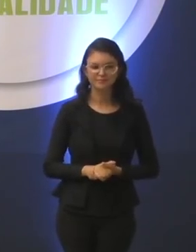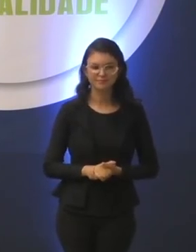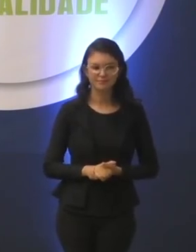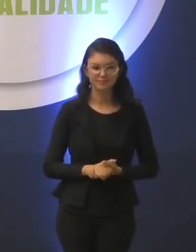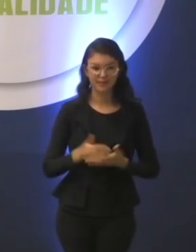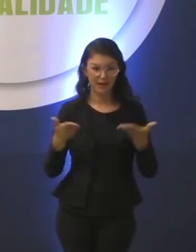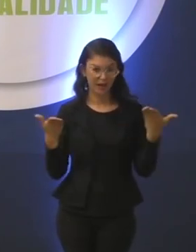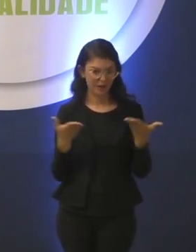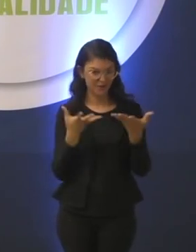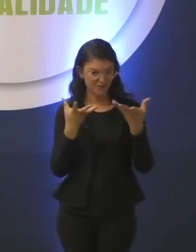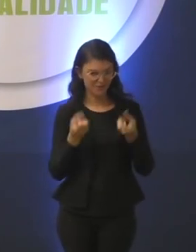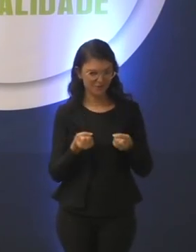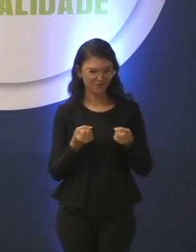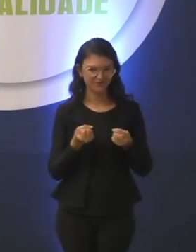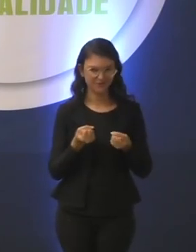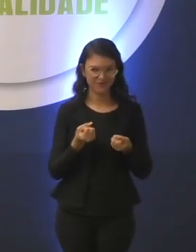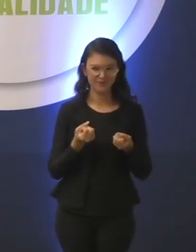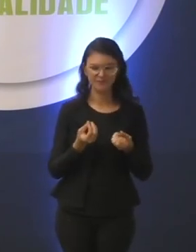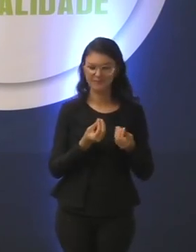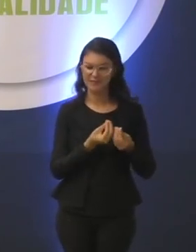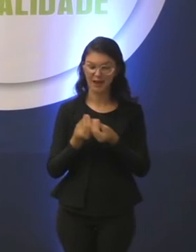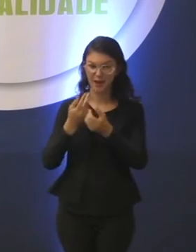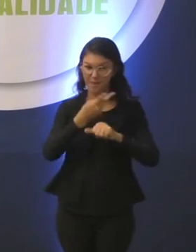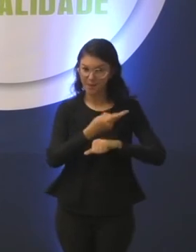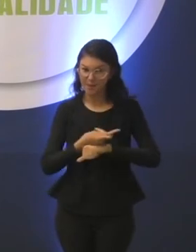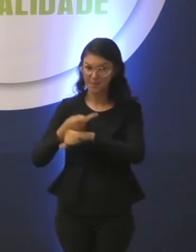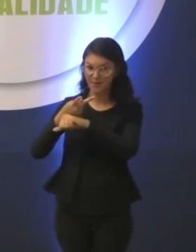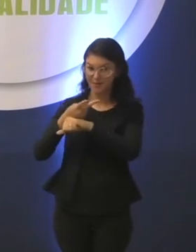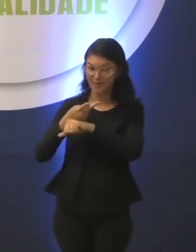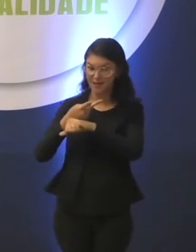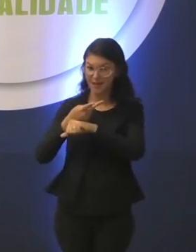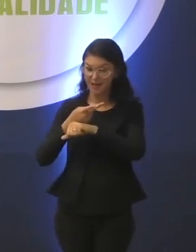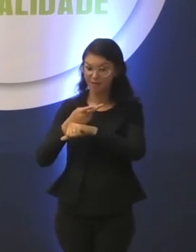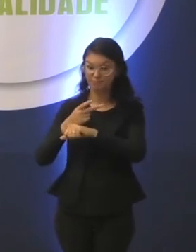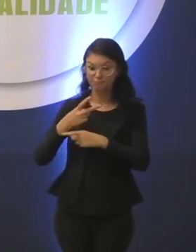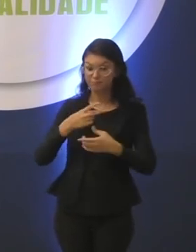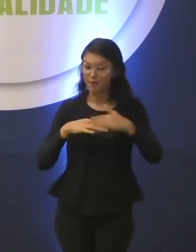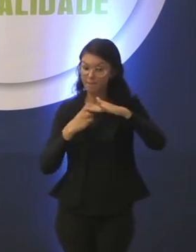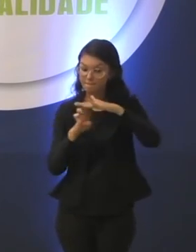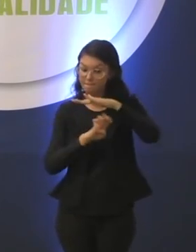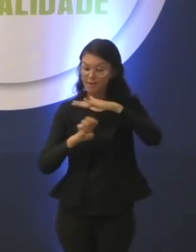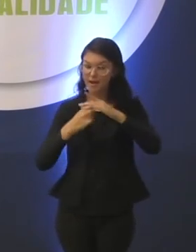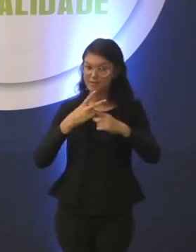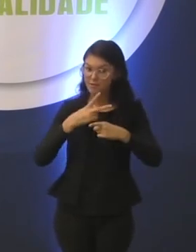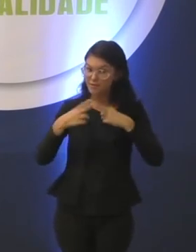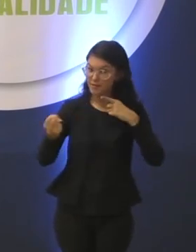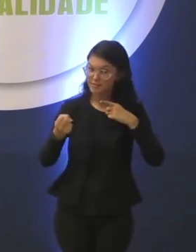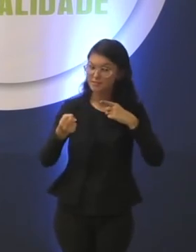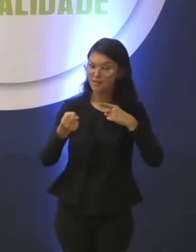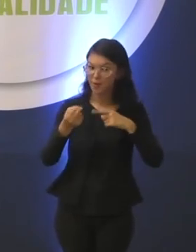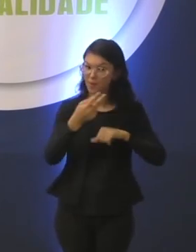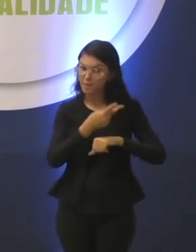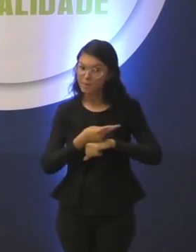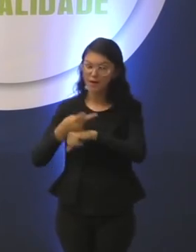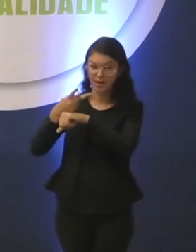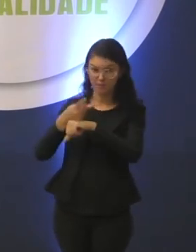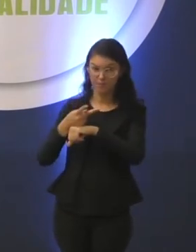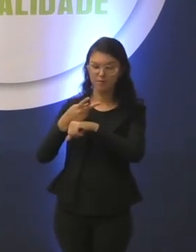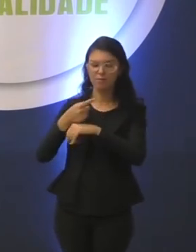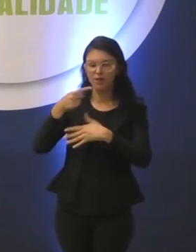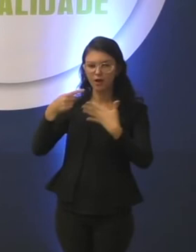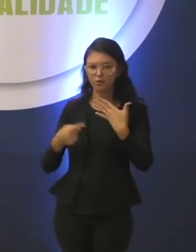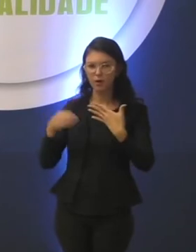Agora vamos lá. A concessionária vencedora do Prêmio Anel de Qualidade 2021, na categoria